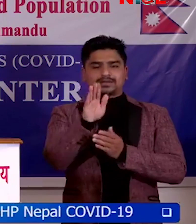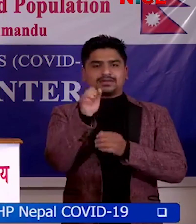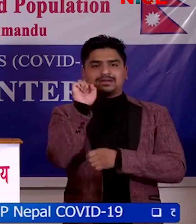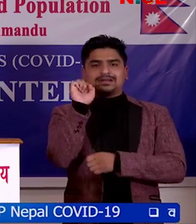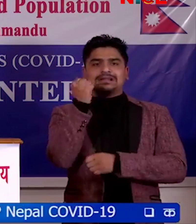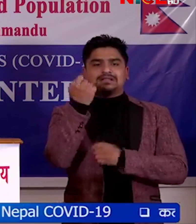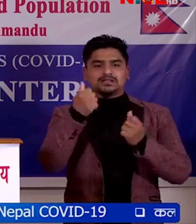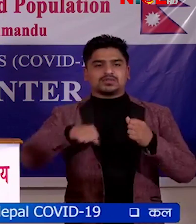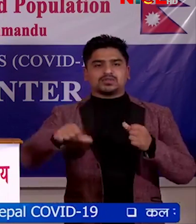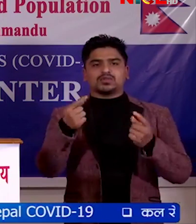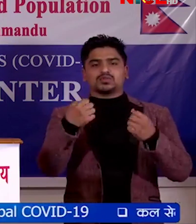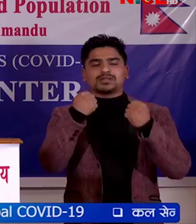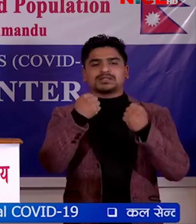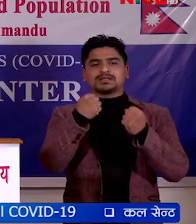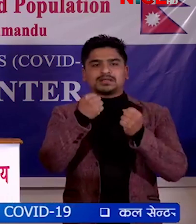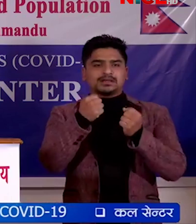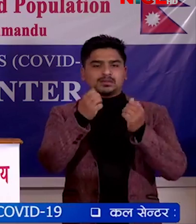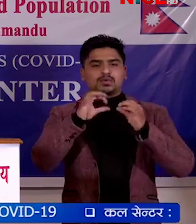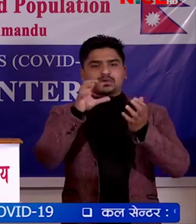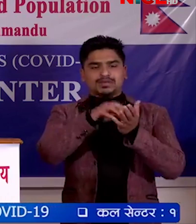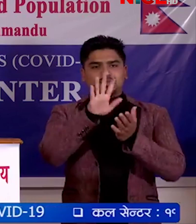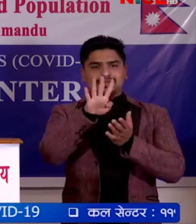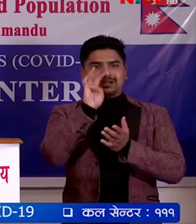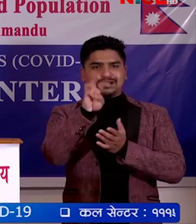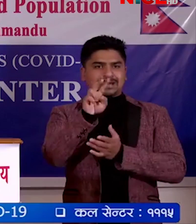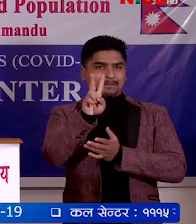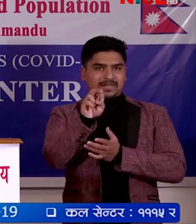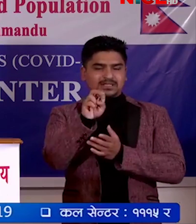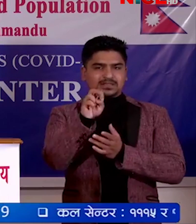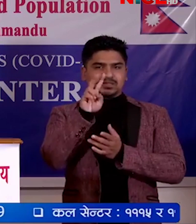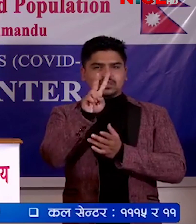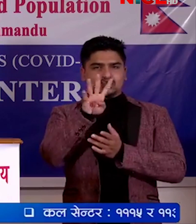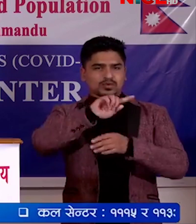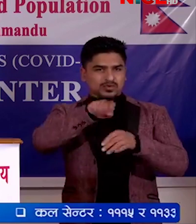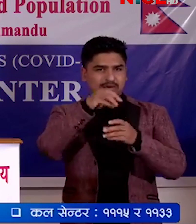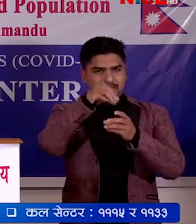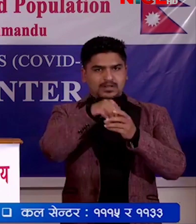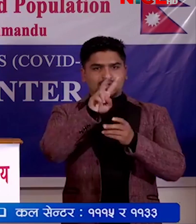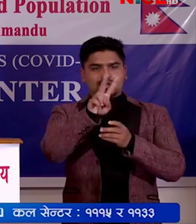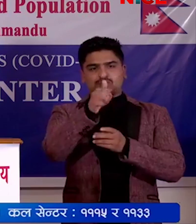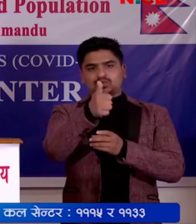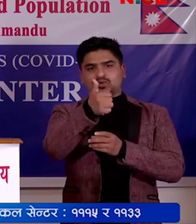जनस्वास्थ्य प्रयोगशालामा 4,020, गत 24 628 भएको छ भने